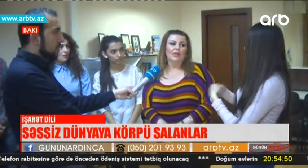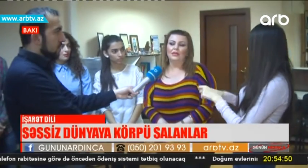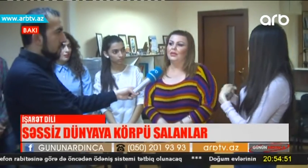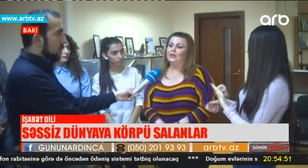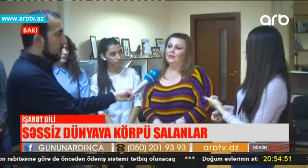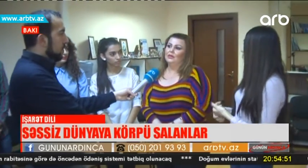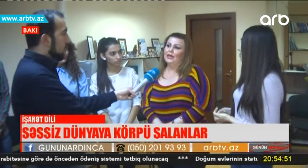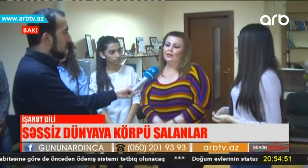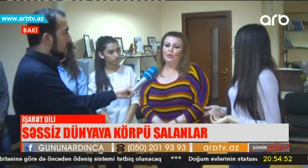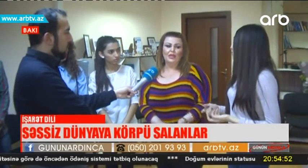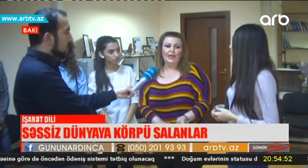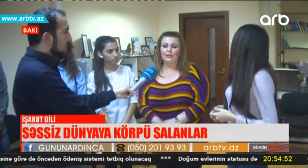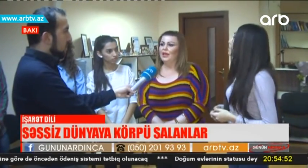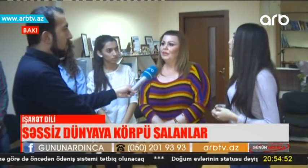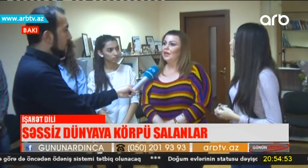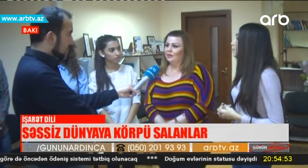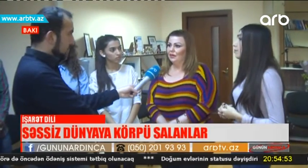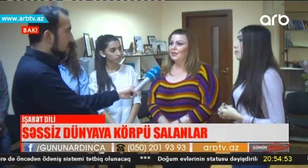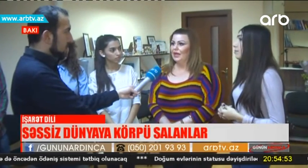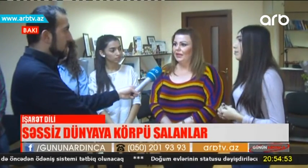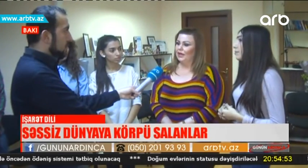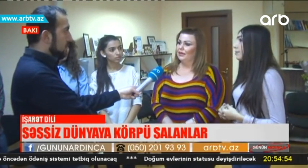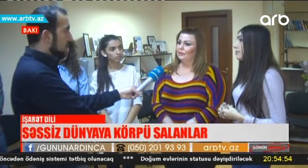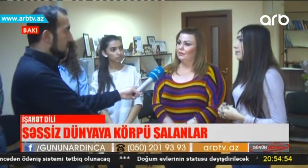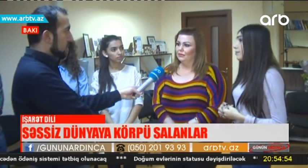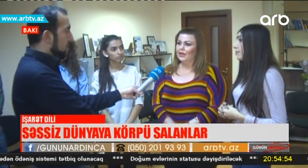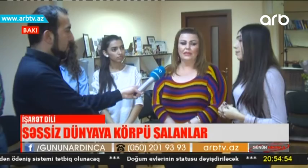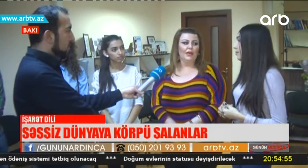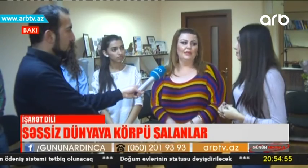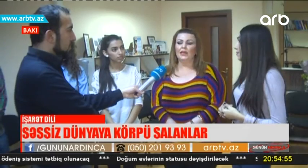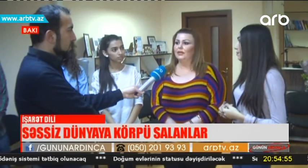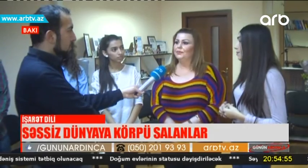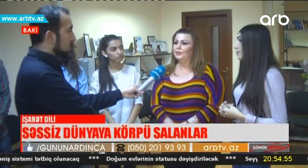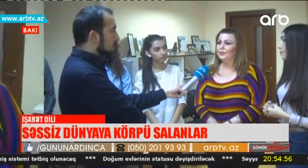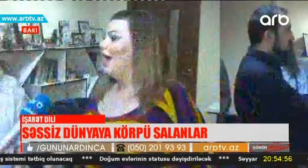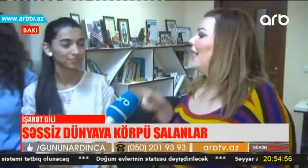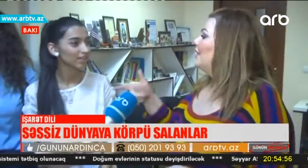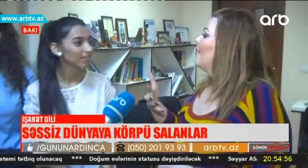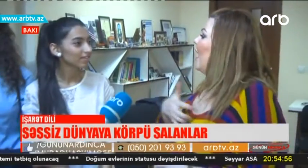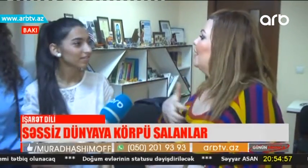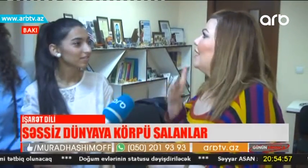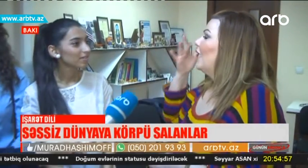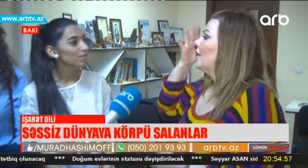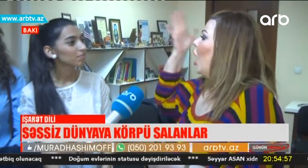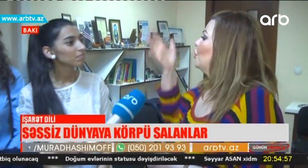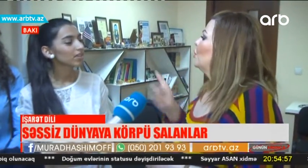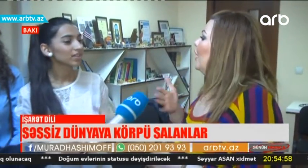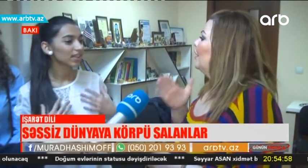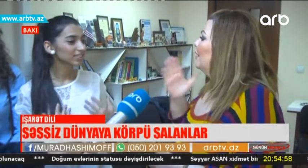məndir gözəl rəsimlərimi satıram, sərgi yaradıram, rəsimlərimi satıram. Sən nə istəyərdin, arzun nədir?